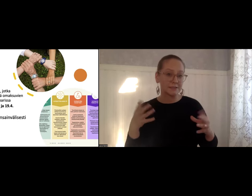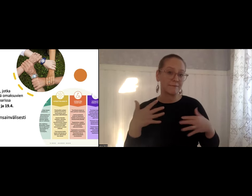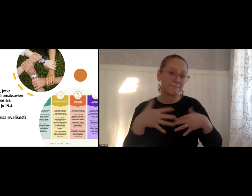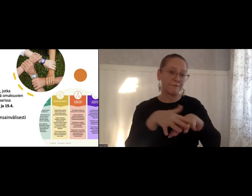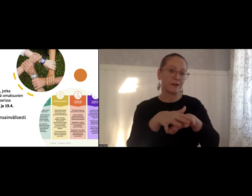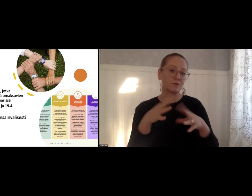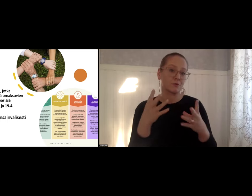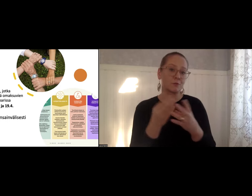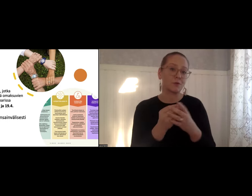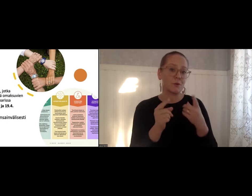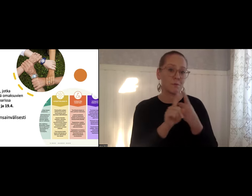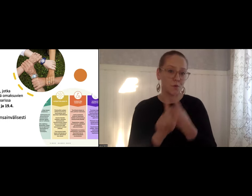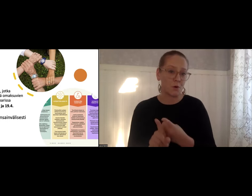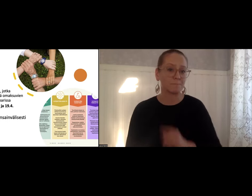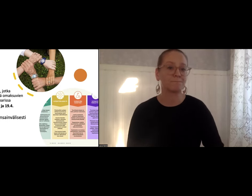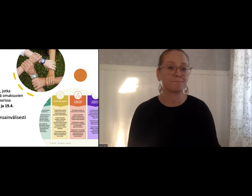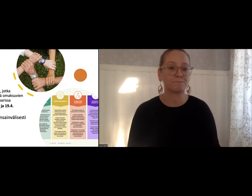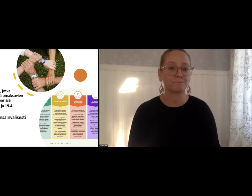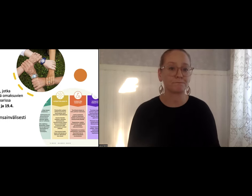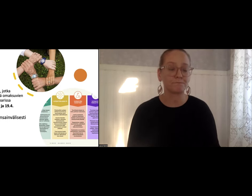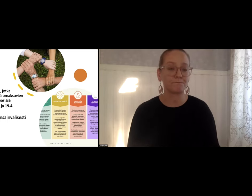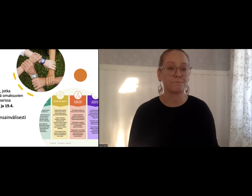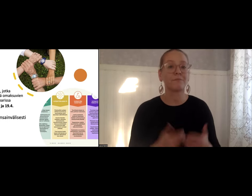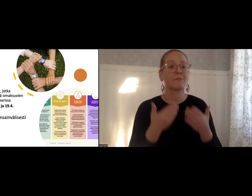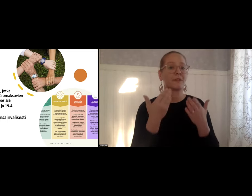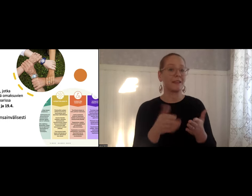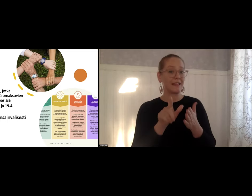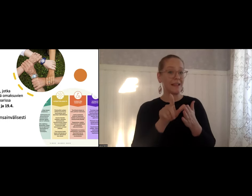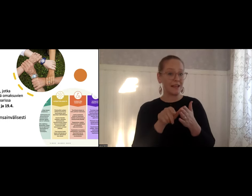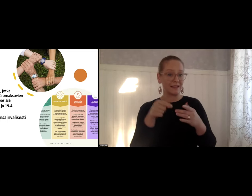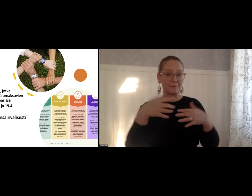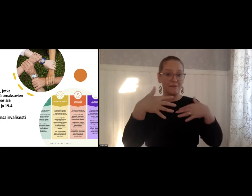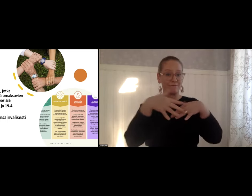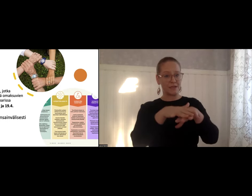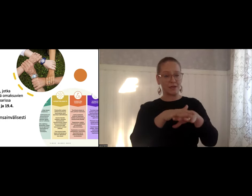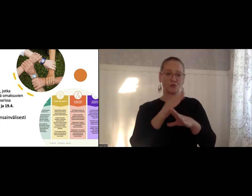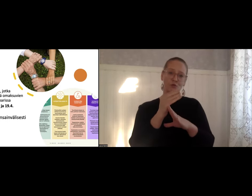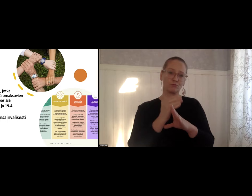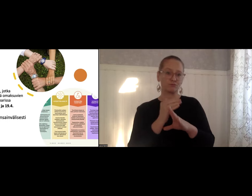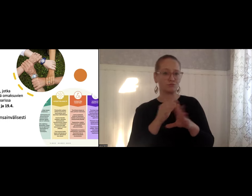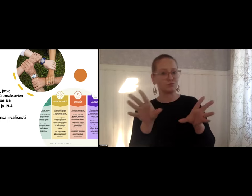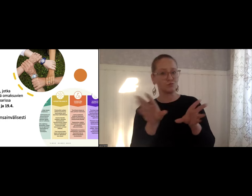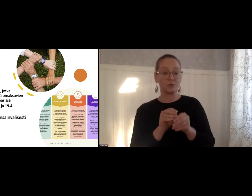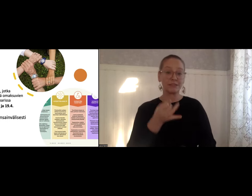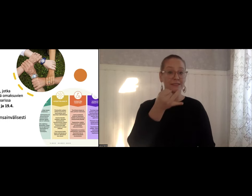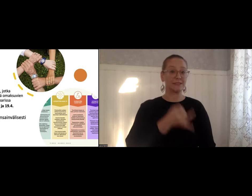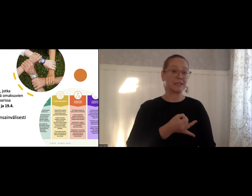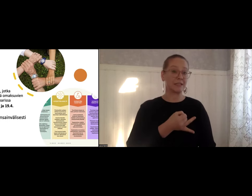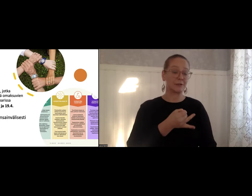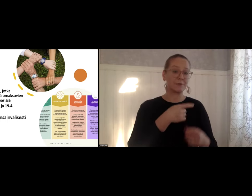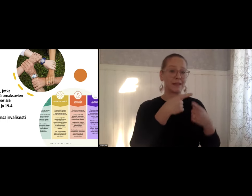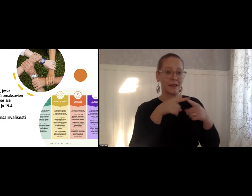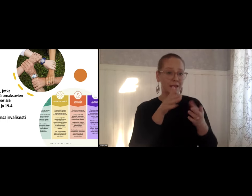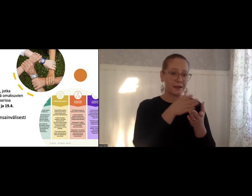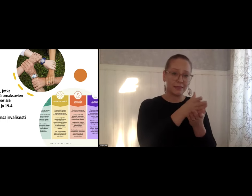kaikki opetus- ja kasvatusalan ammattilaiset mukaan tänne verkostoon. Tällä hetkellä verkostossa